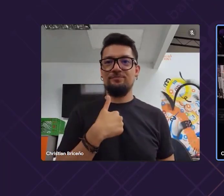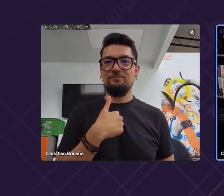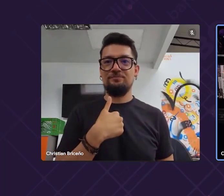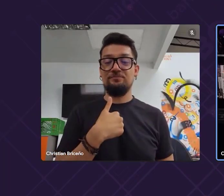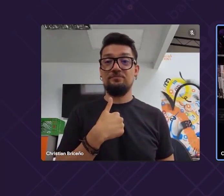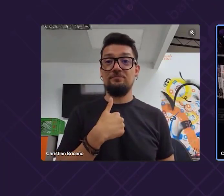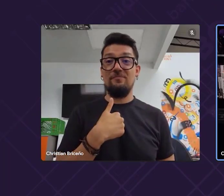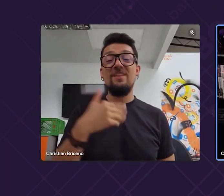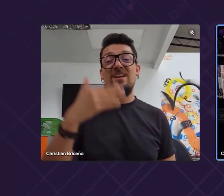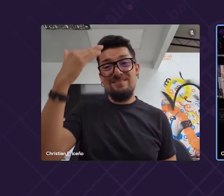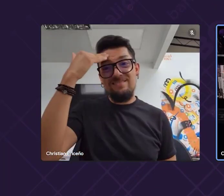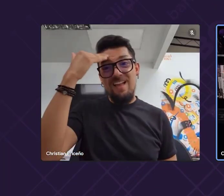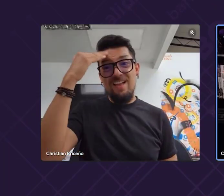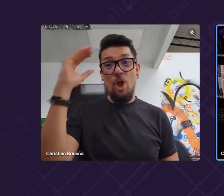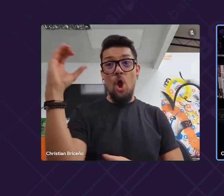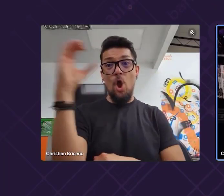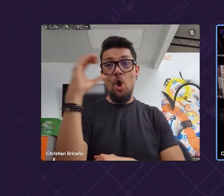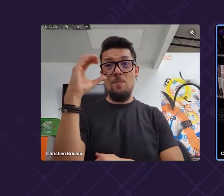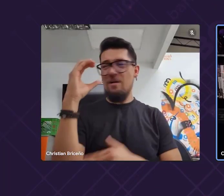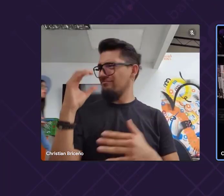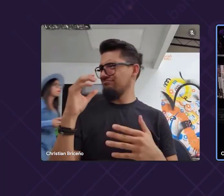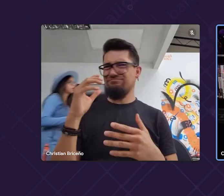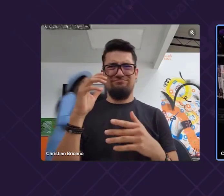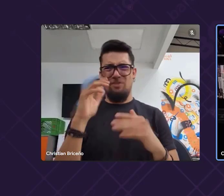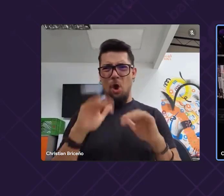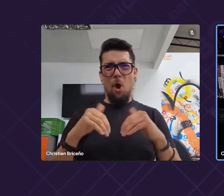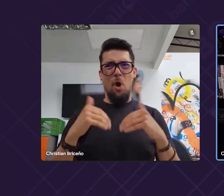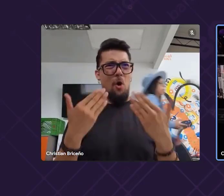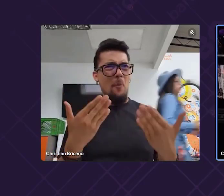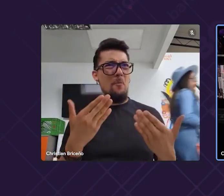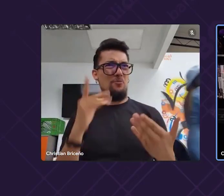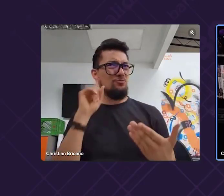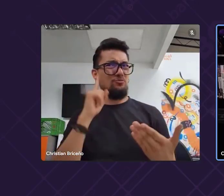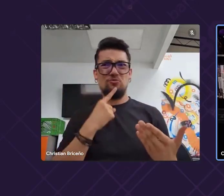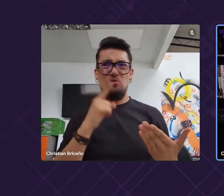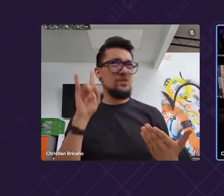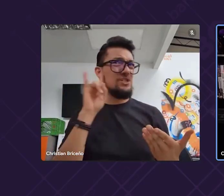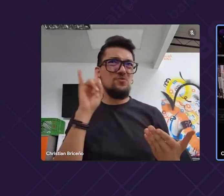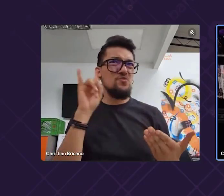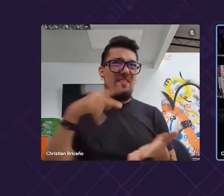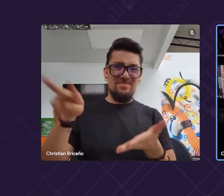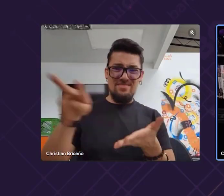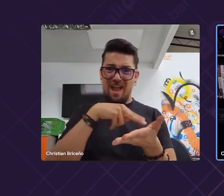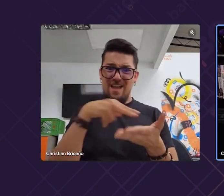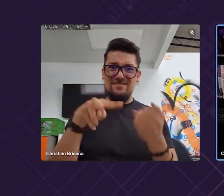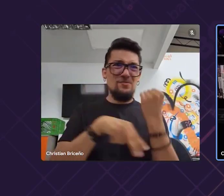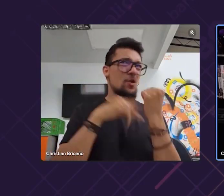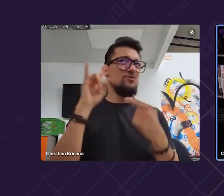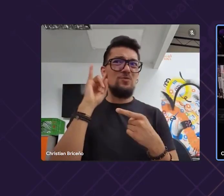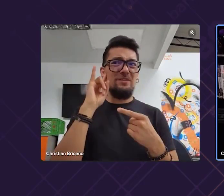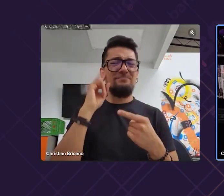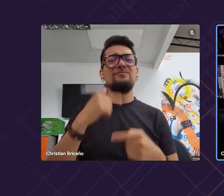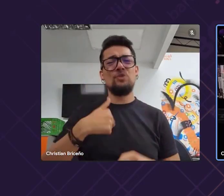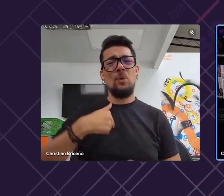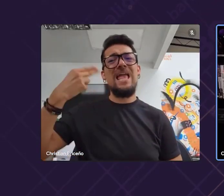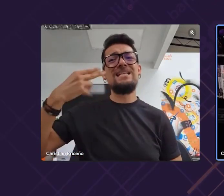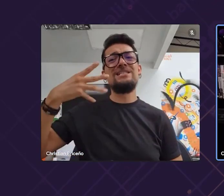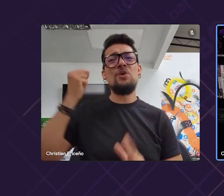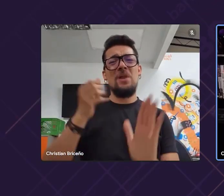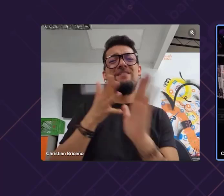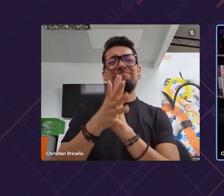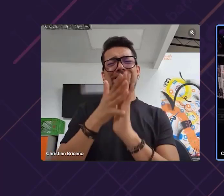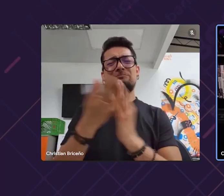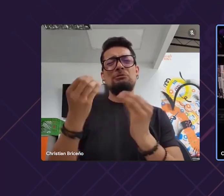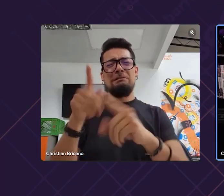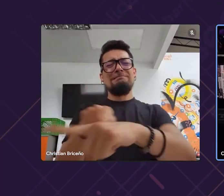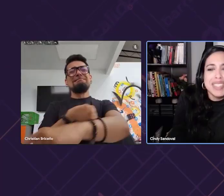través de un arte. Entonces, por eso conocí la danza. Sabemos que aquí en Colombia, digamos que piensan un sordo cómo